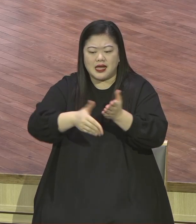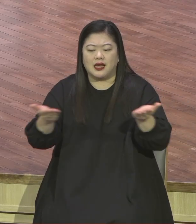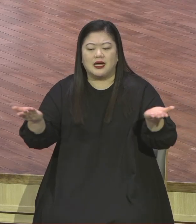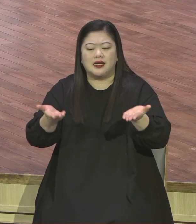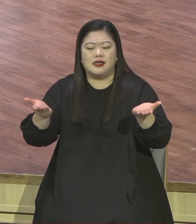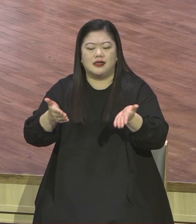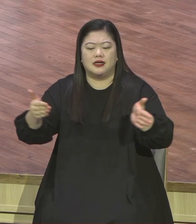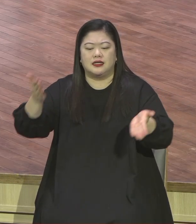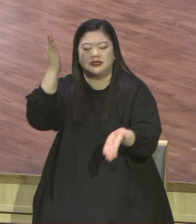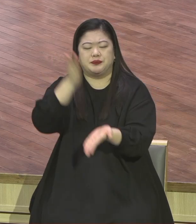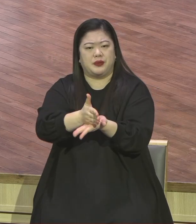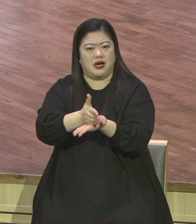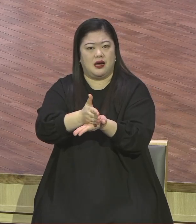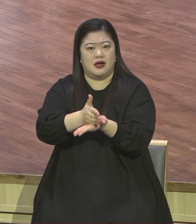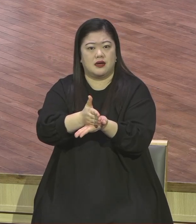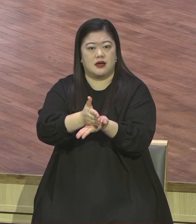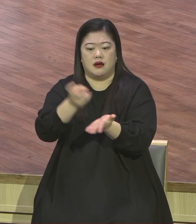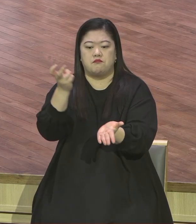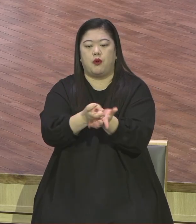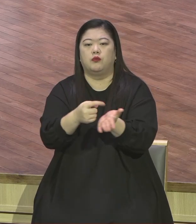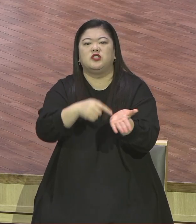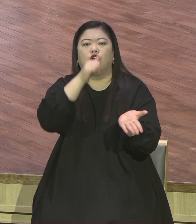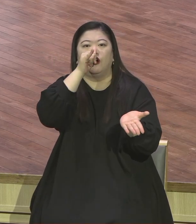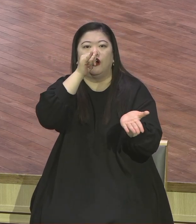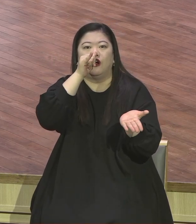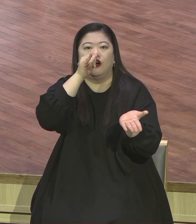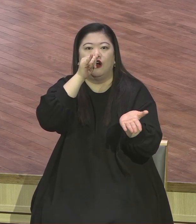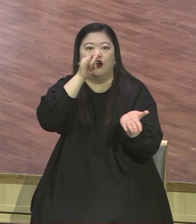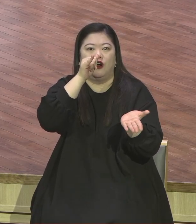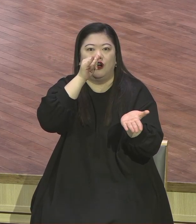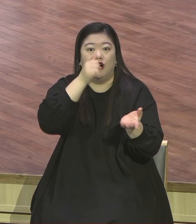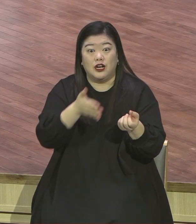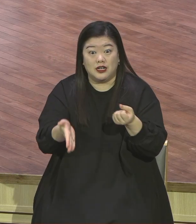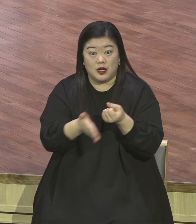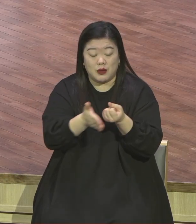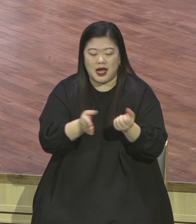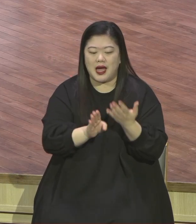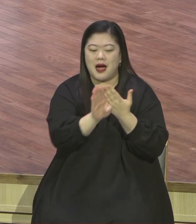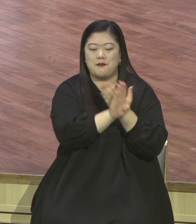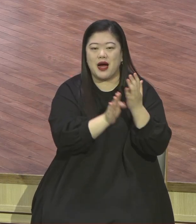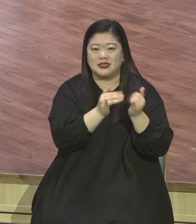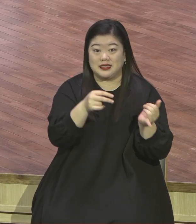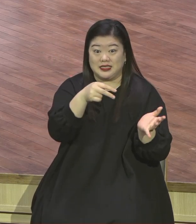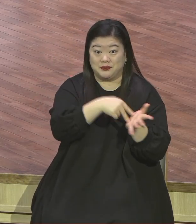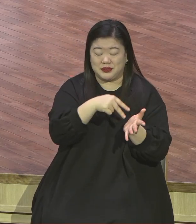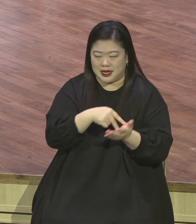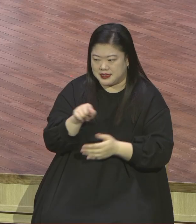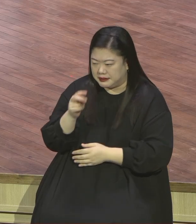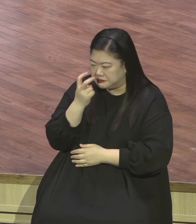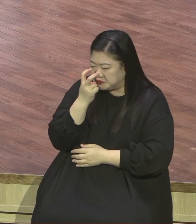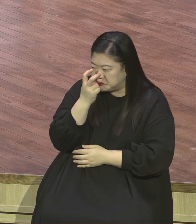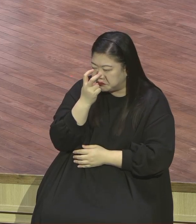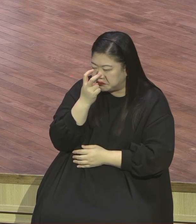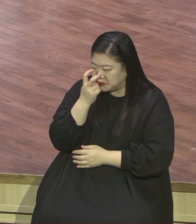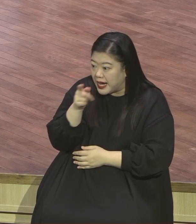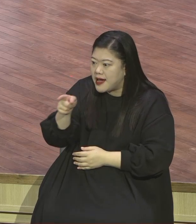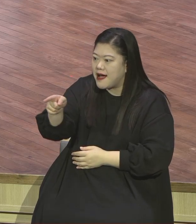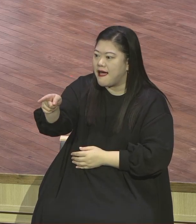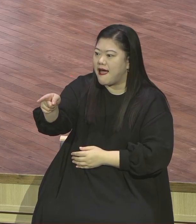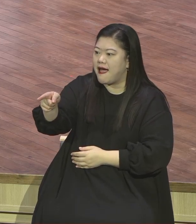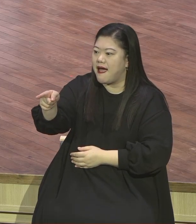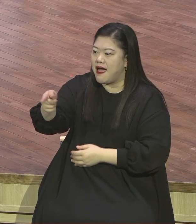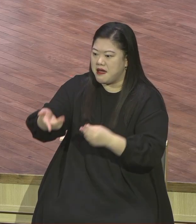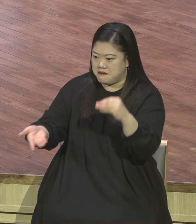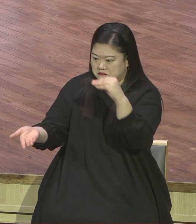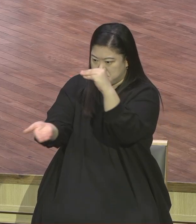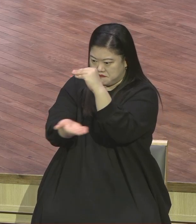마라 그렇게 정해져 있어요. 그래서 제자들이 지금 밀 이삭을 잘라서 먹은 것은